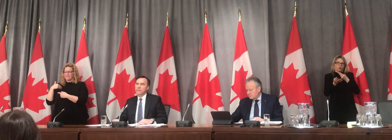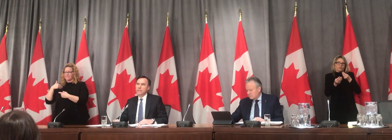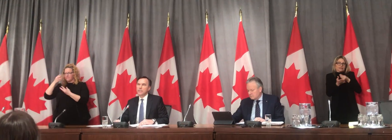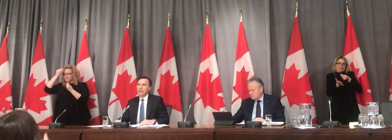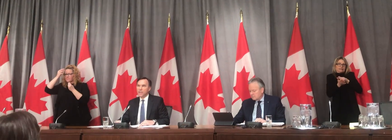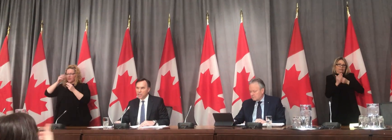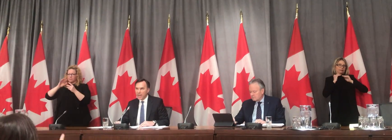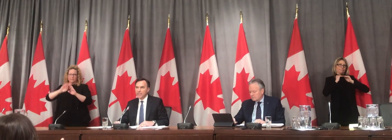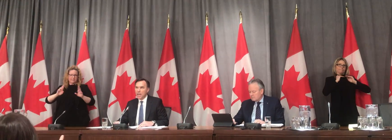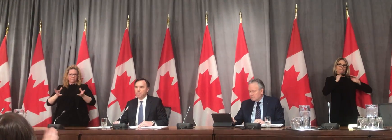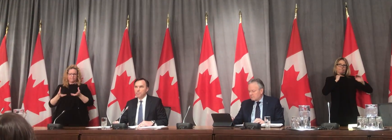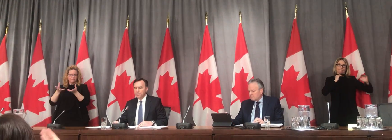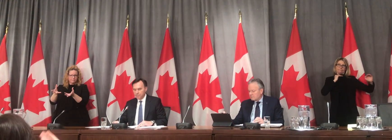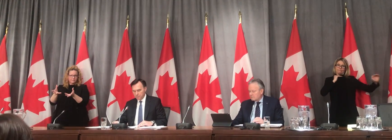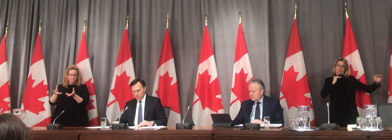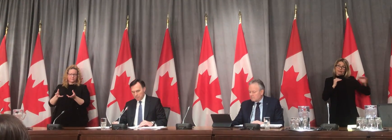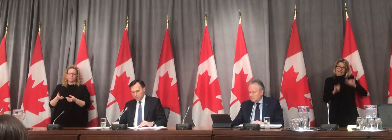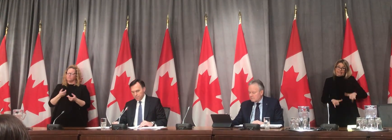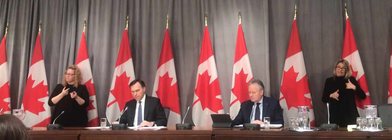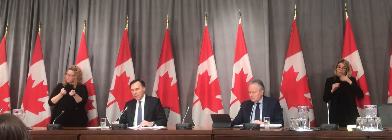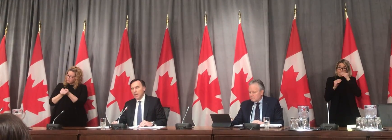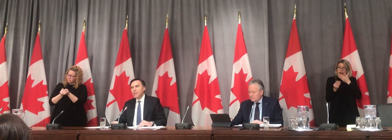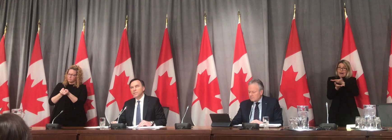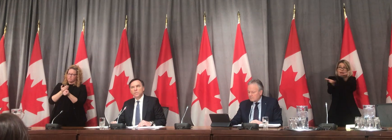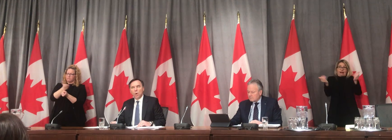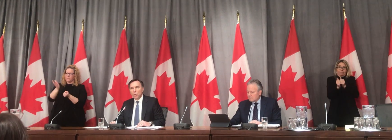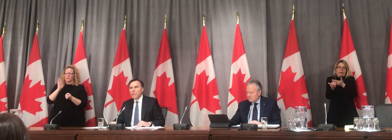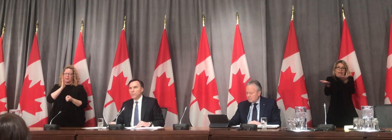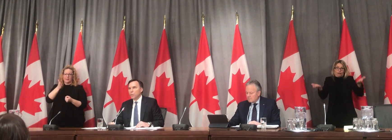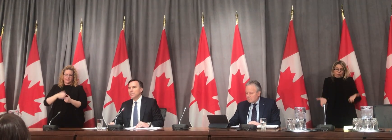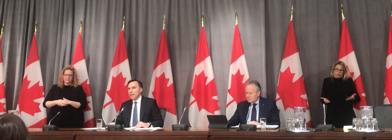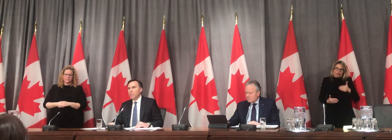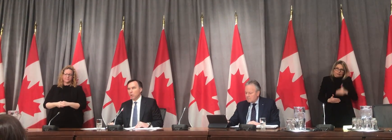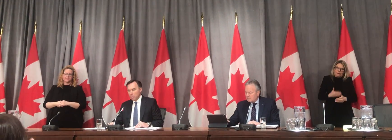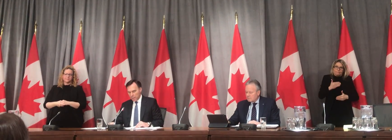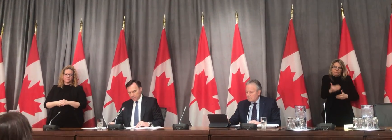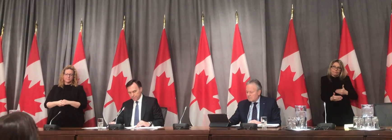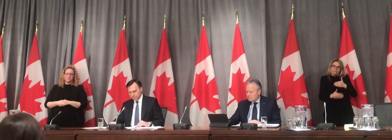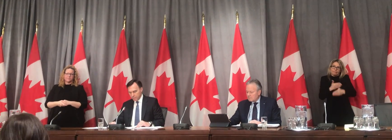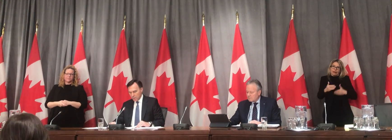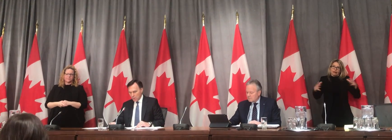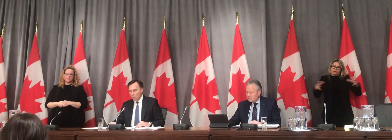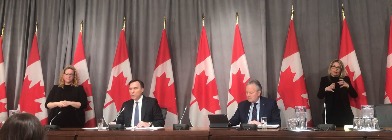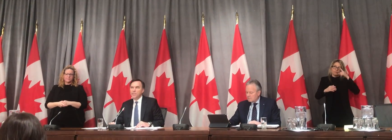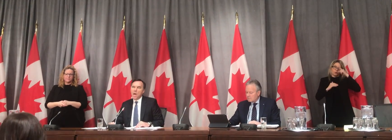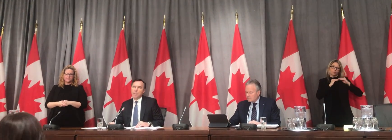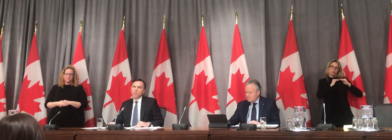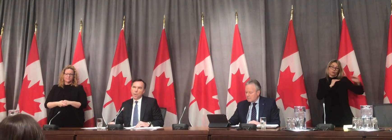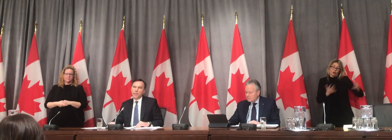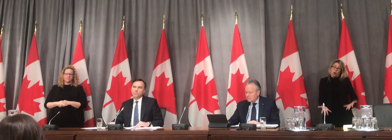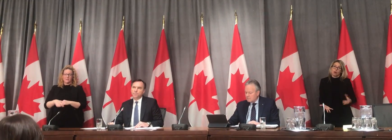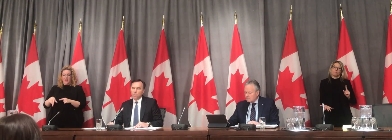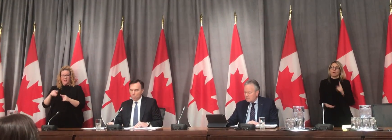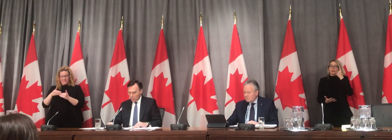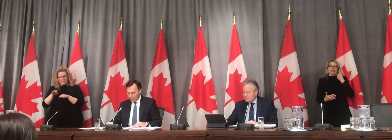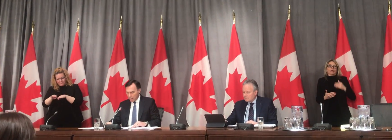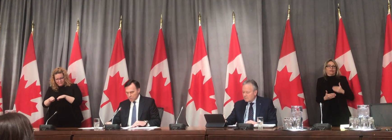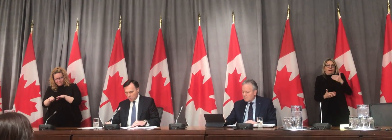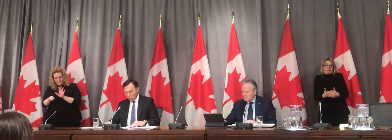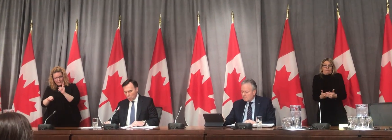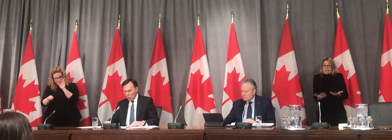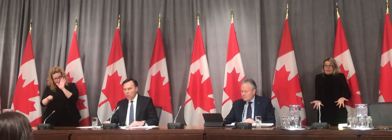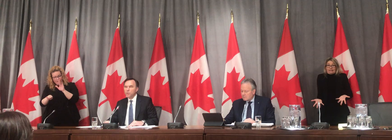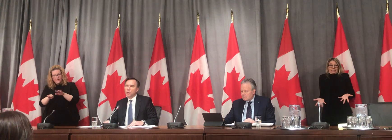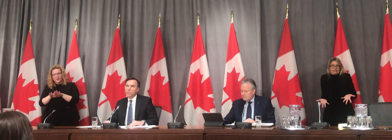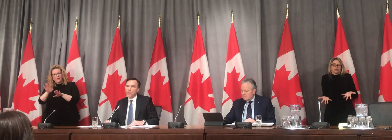vous, à chaque étape. This is only a first step in our plan. When the time is right, we will